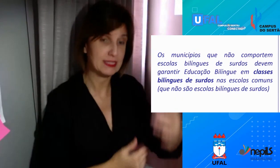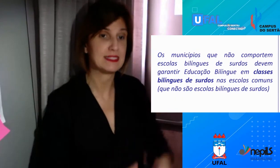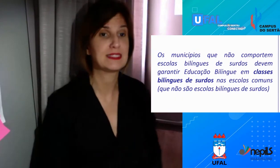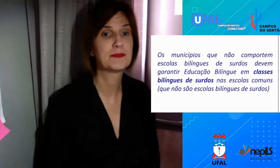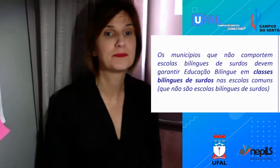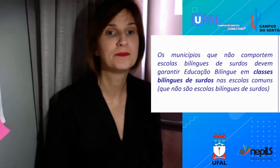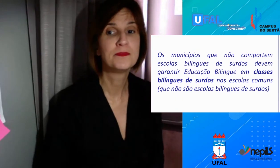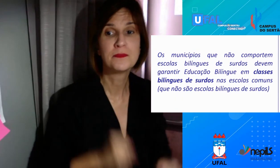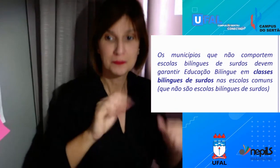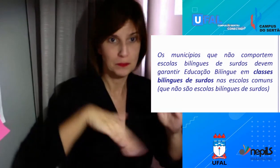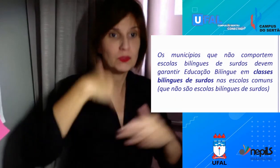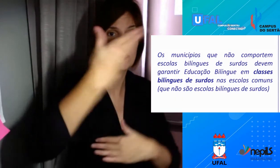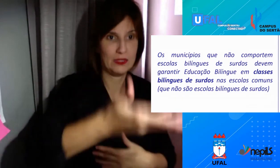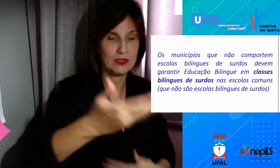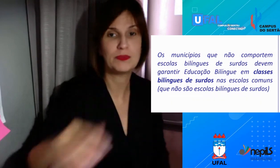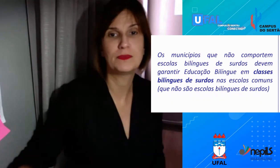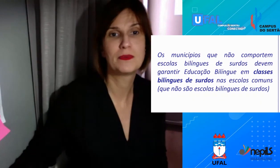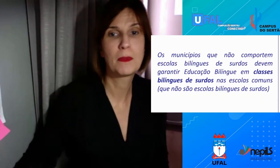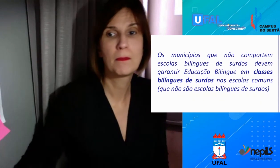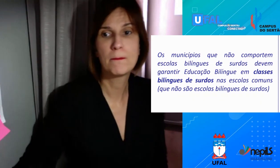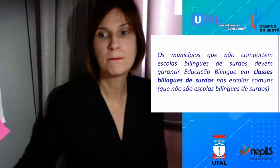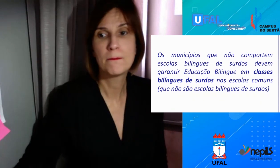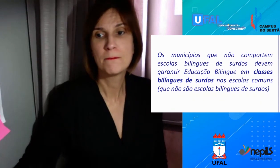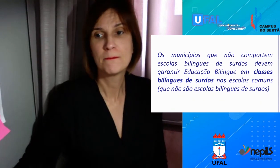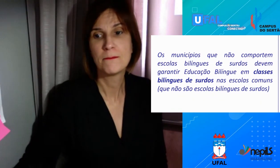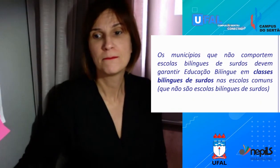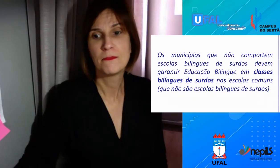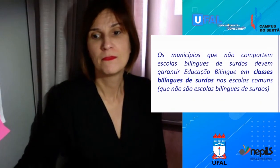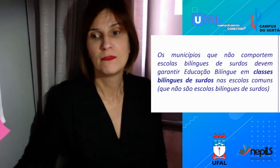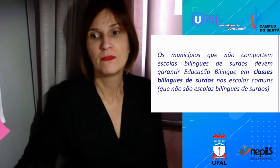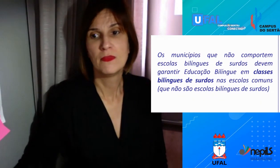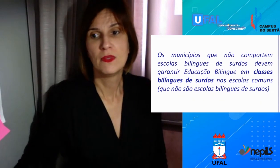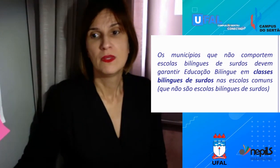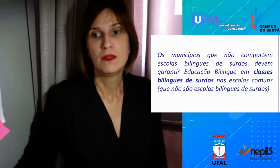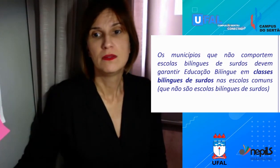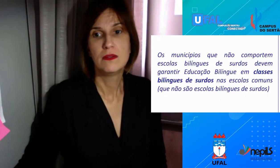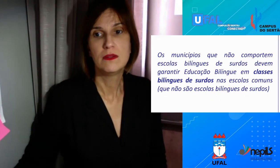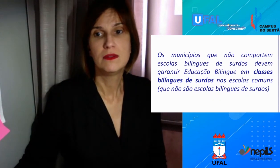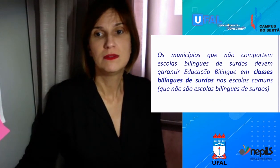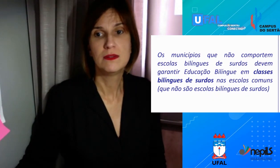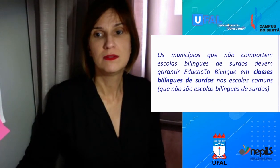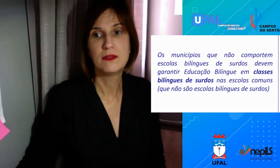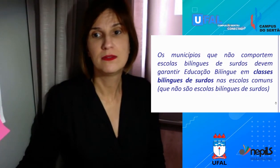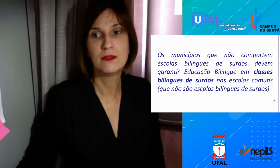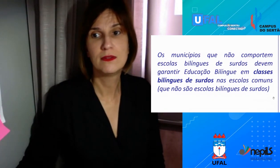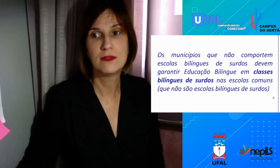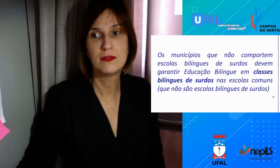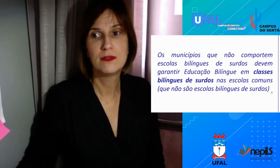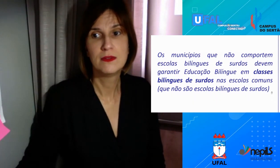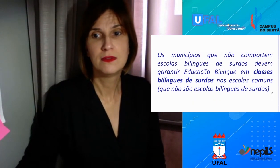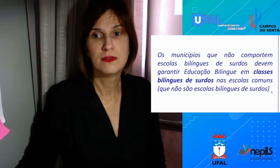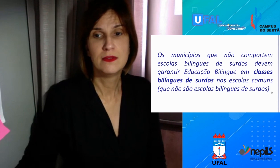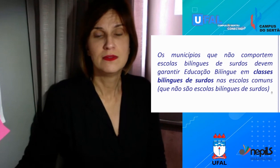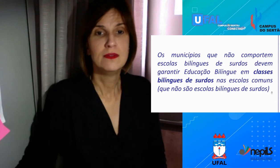seguidas pensando na educação com base na língua de sinais, sem a mediação de intérpretes